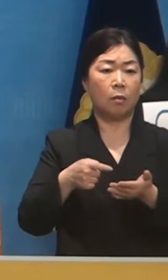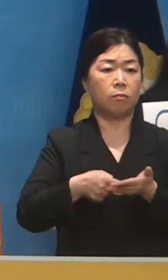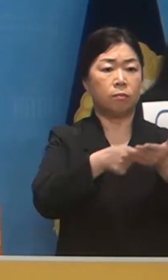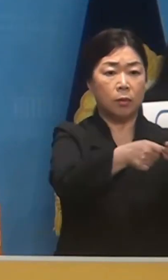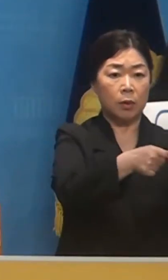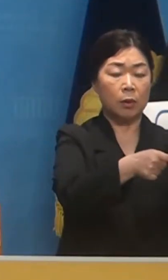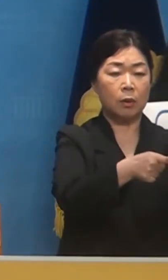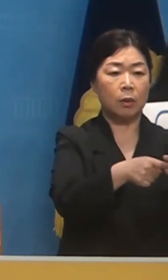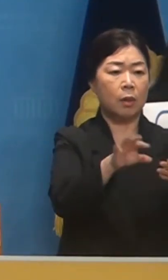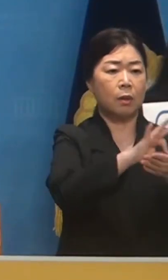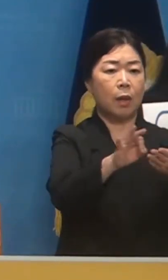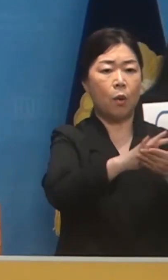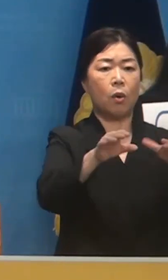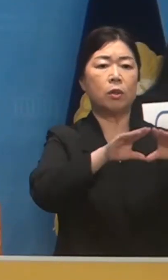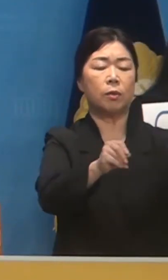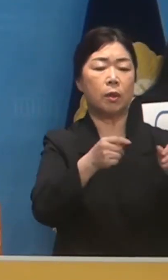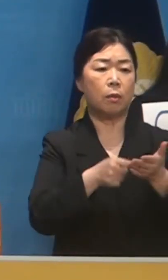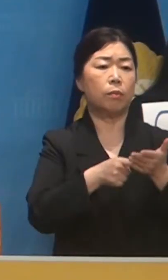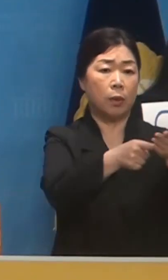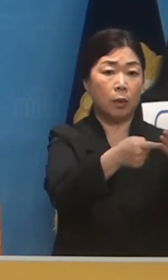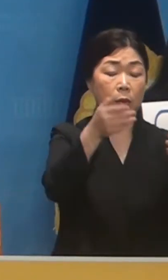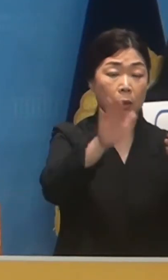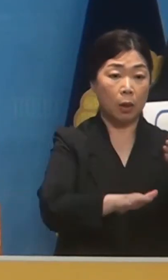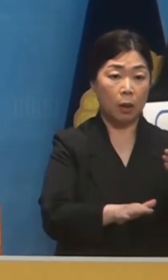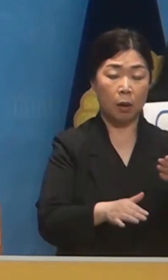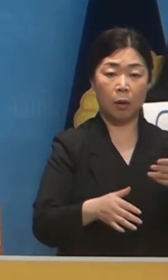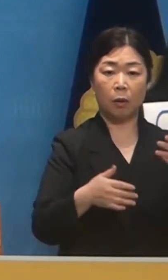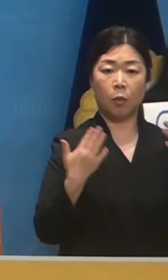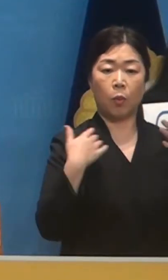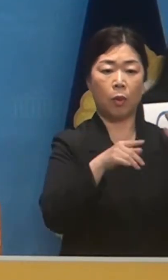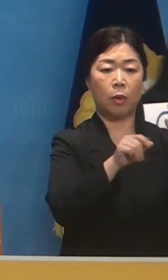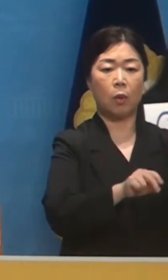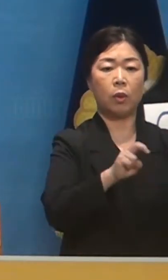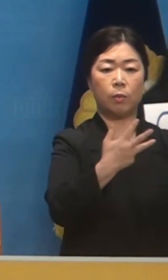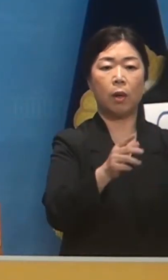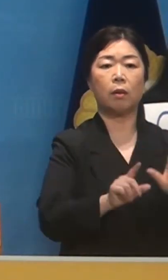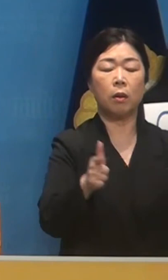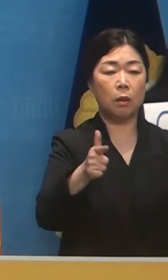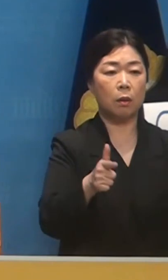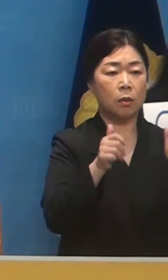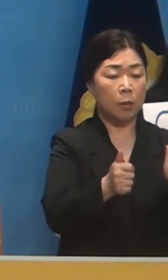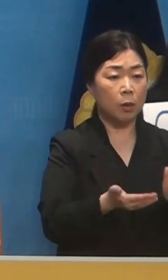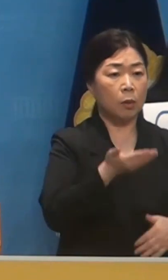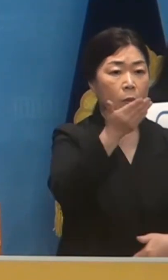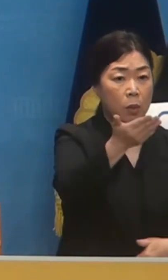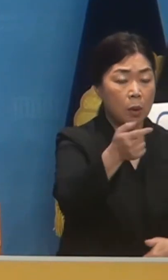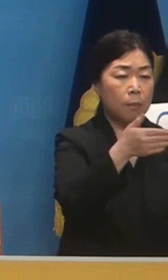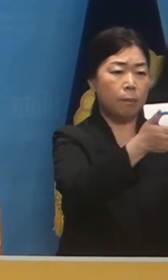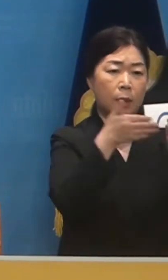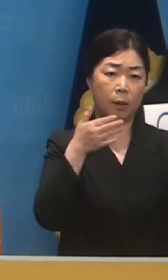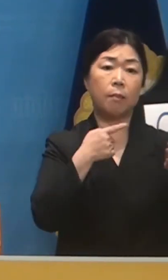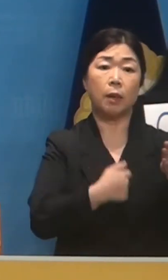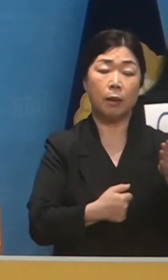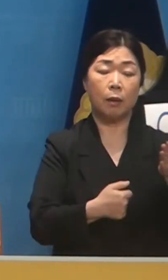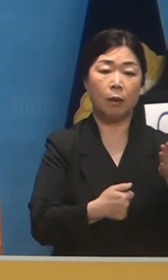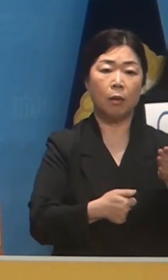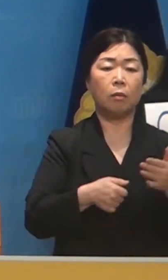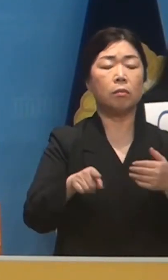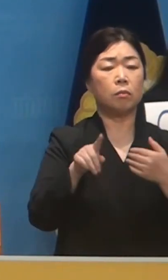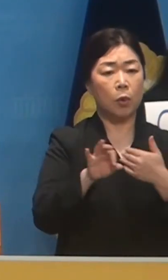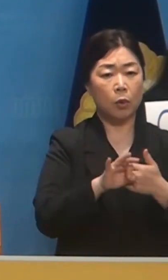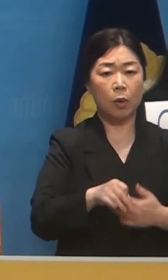아래 28일날 기각이 됐습니다. 이것을 보더라도 이들이 행하고